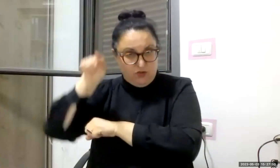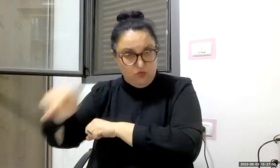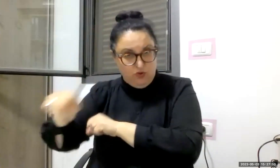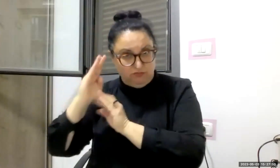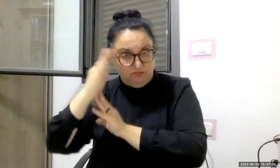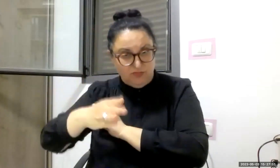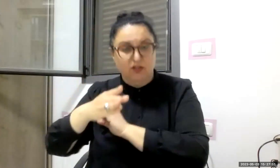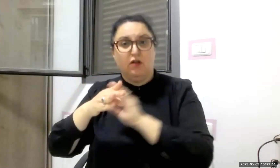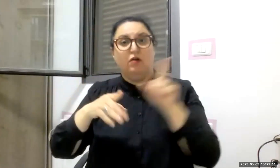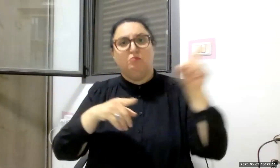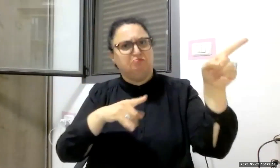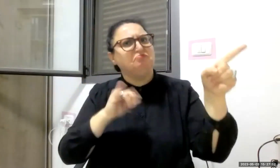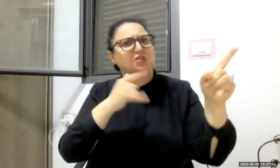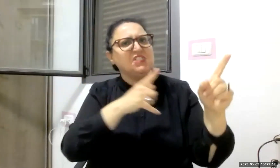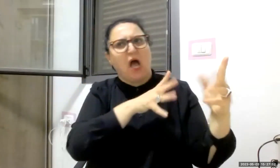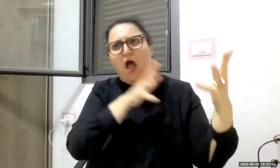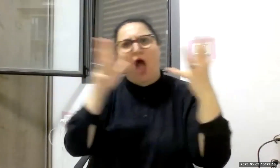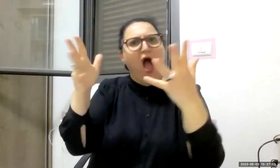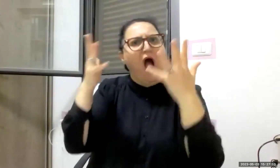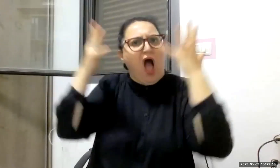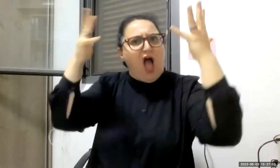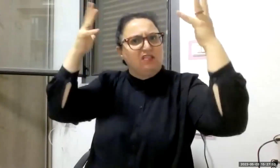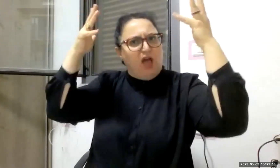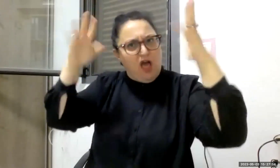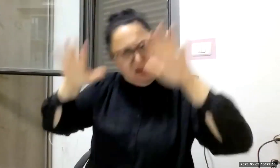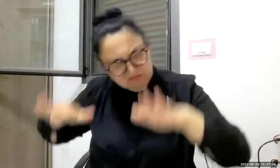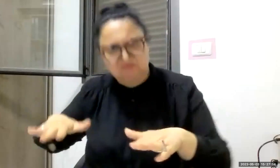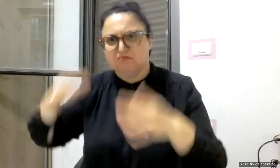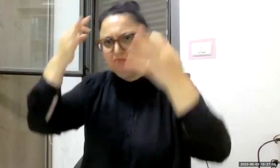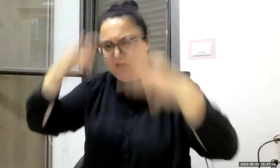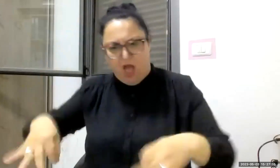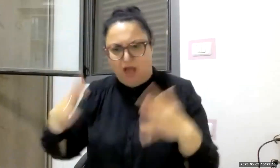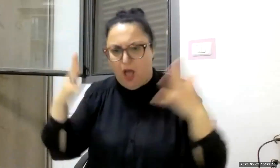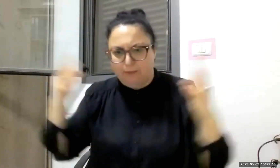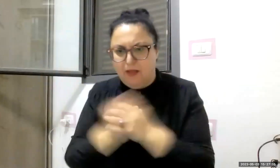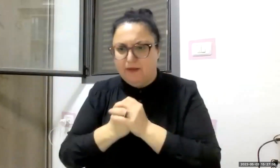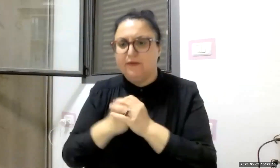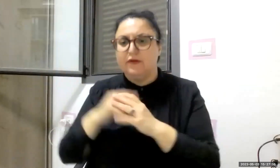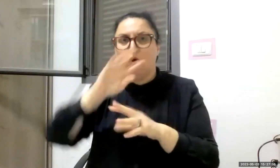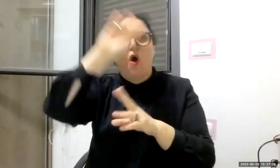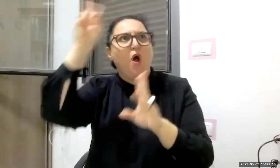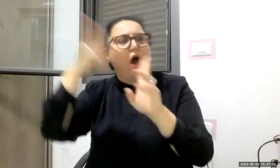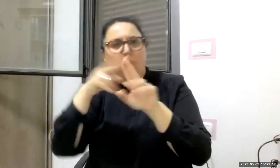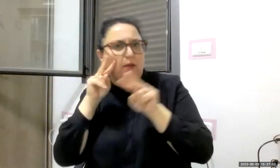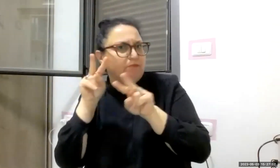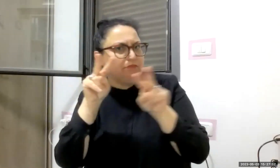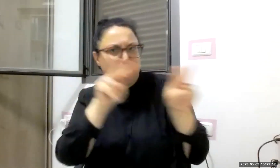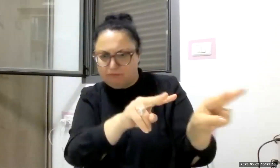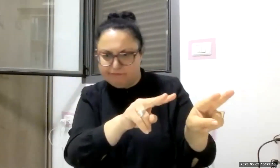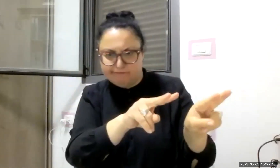ההתנגדות הזאת בעצם כן יצרה אהדה והערכה רבה אליהם כל העולם